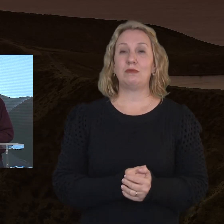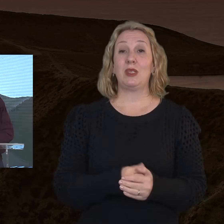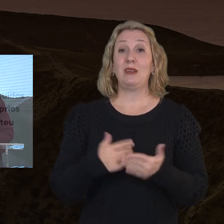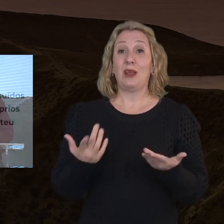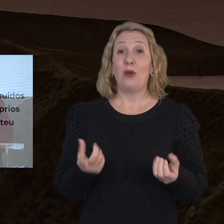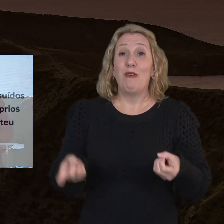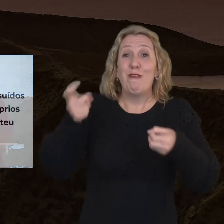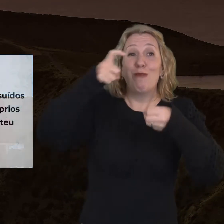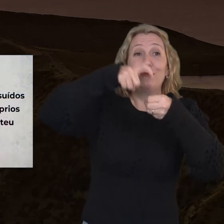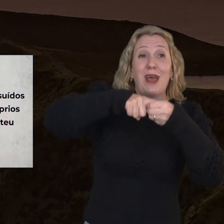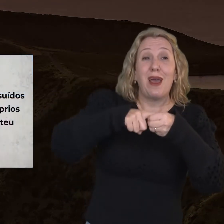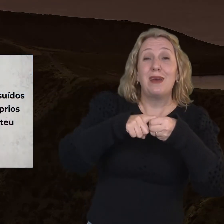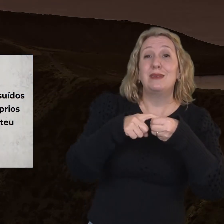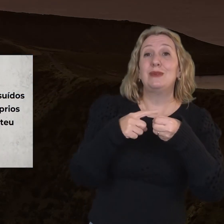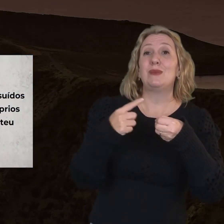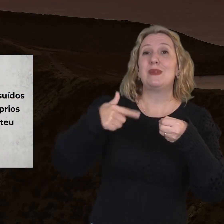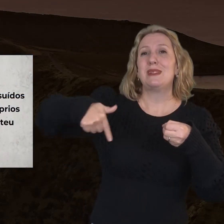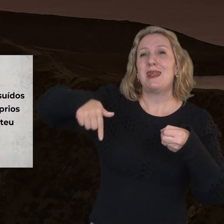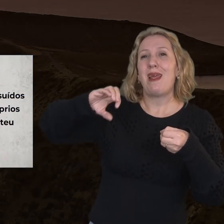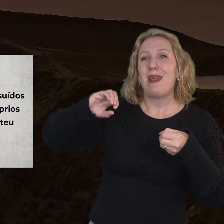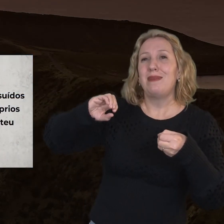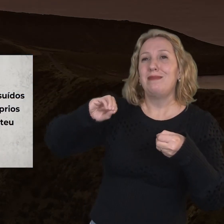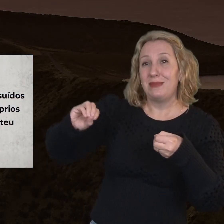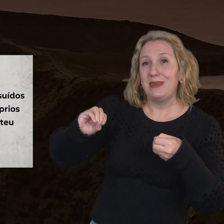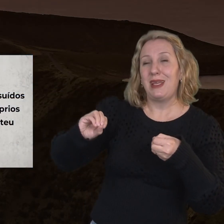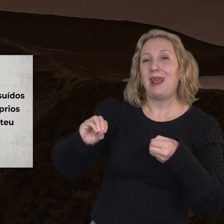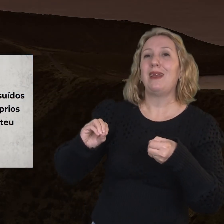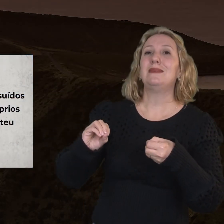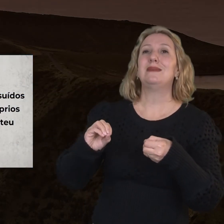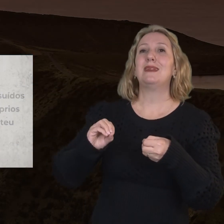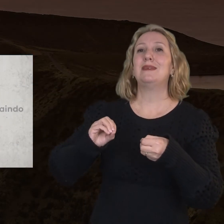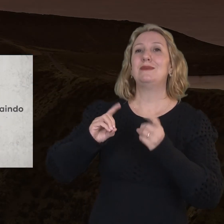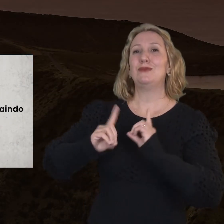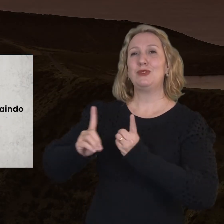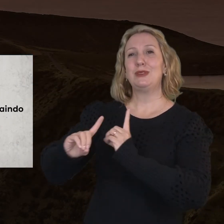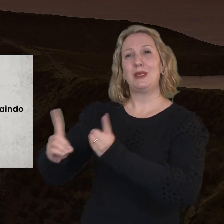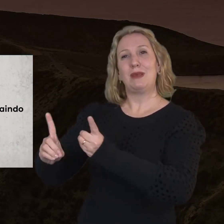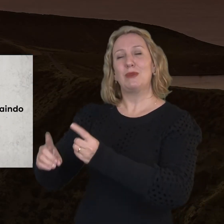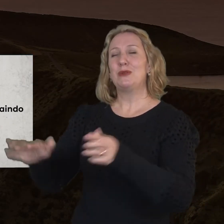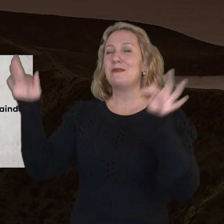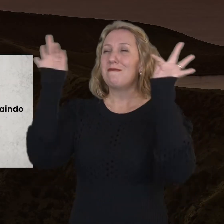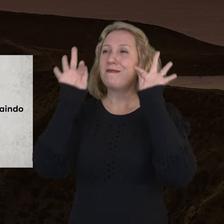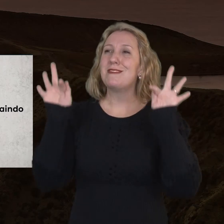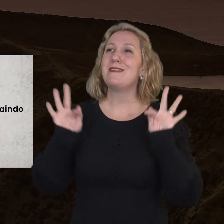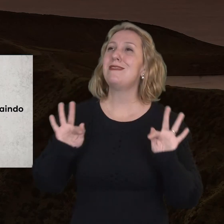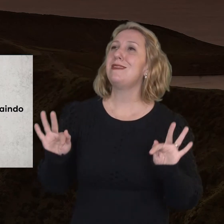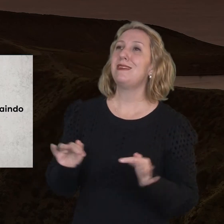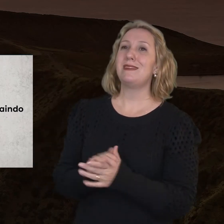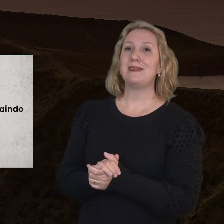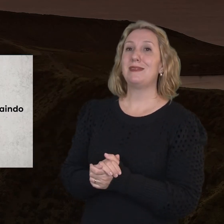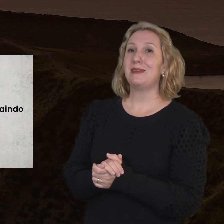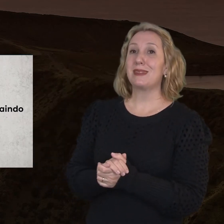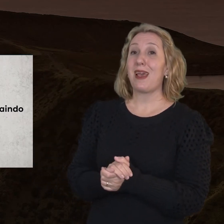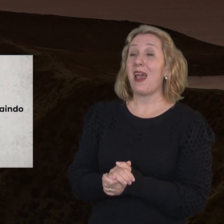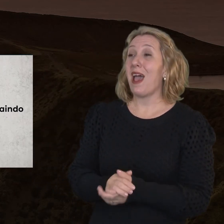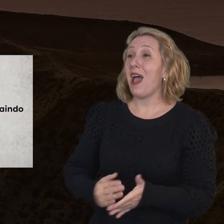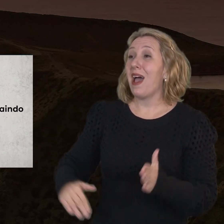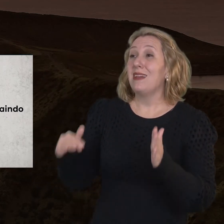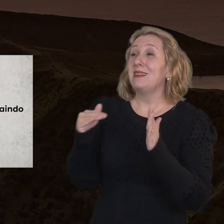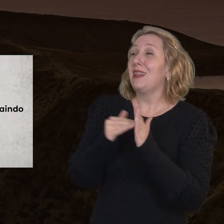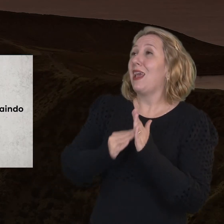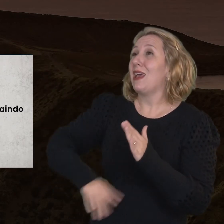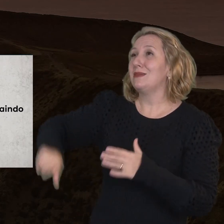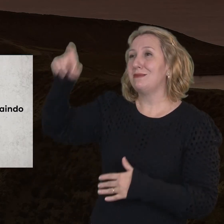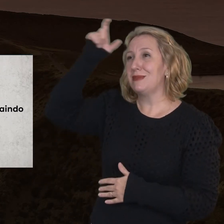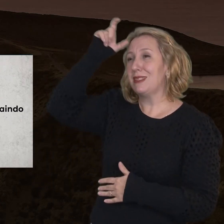de alegria dizendo senhor os próprios demônios sendo submetem pelo teu nome então ele disse eu via satanás caindo